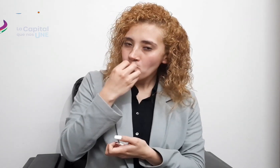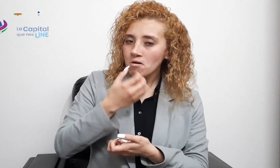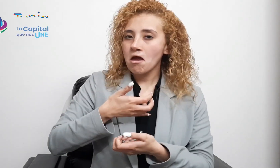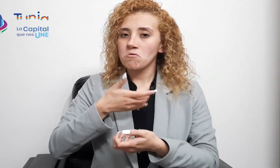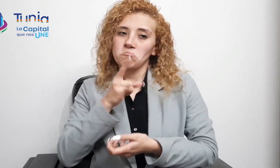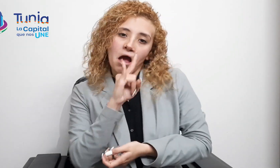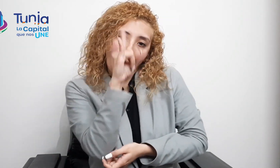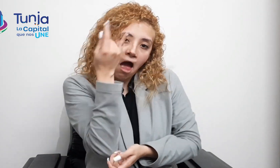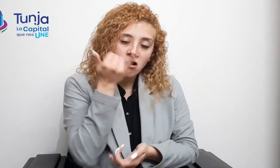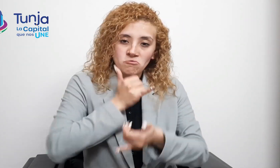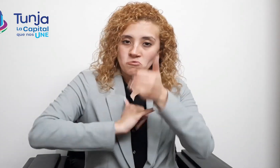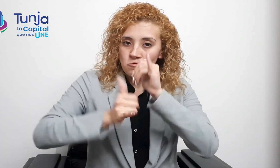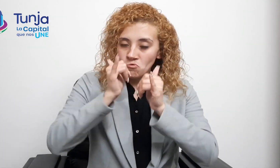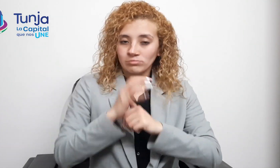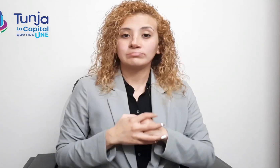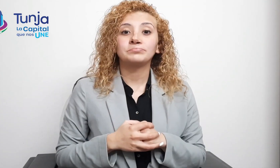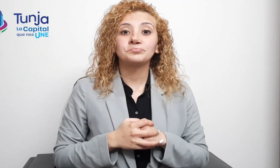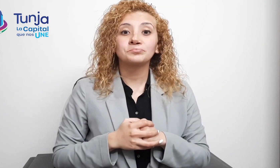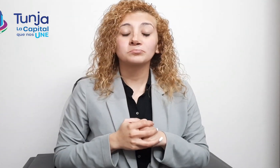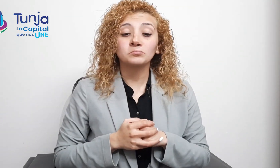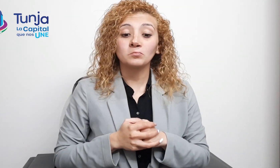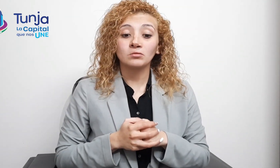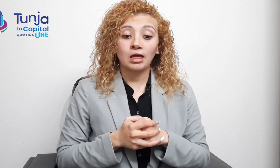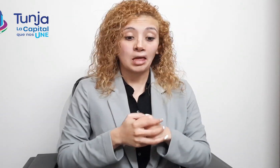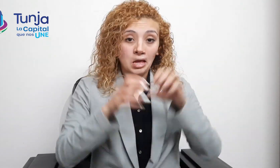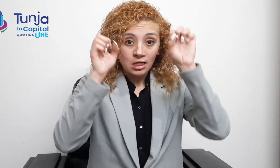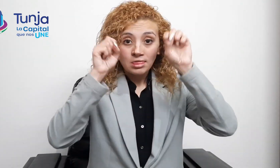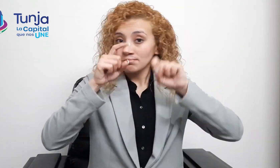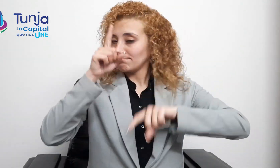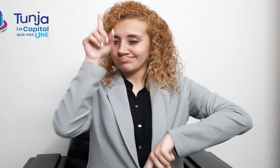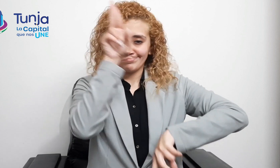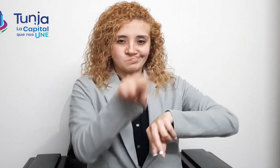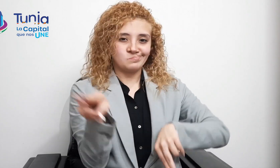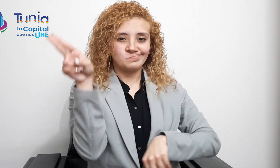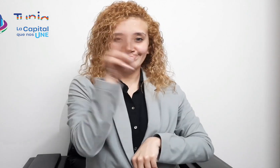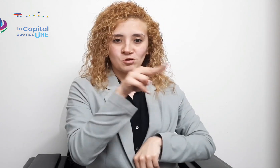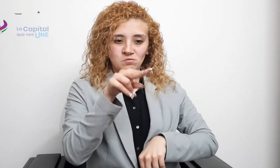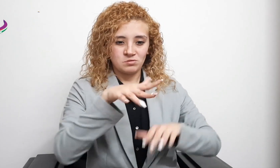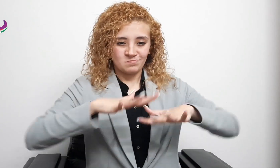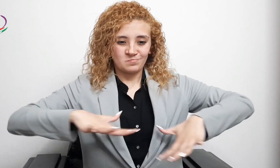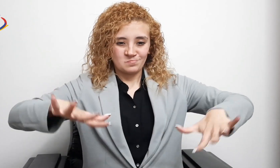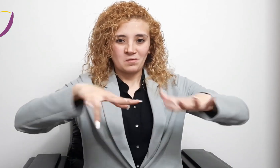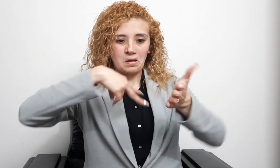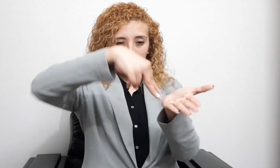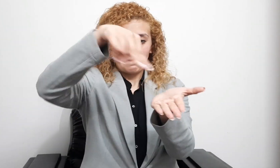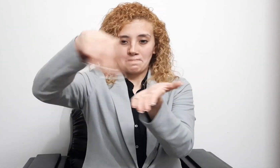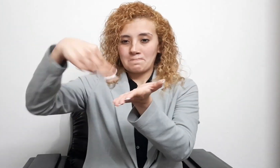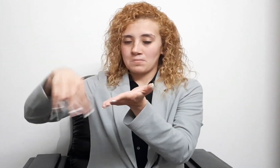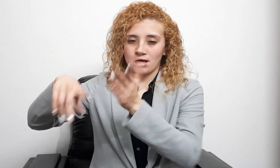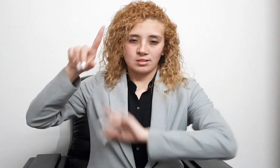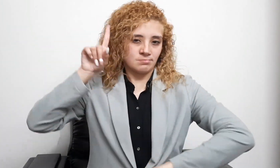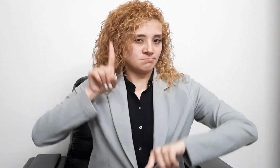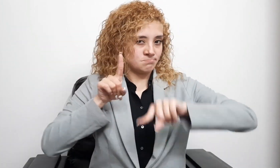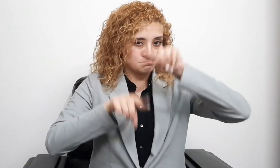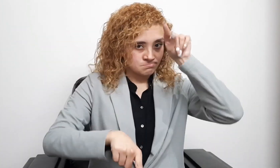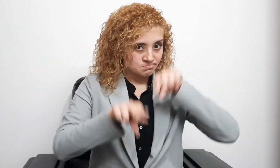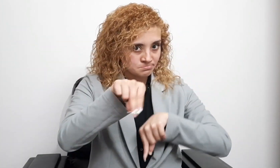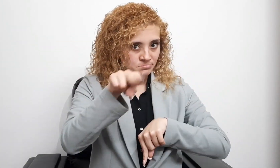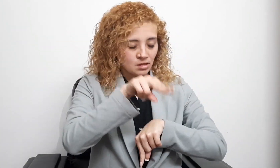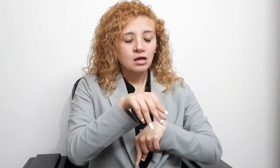compartir, comer o tomar algunas bebidas. Se prohíben las pistas o espacios de baile. Cada establecimiento deberá controlar el aforo,